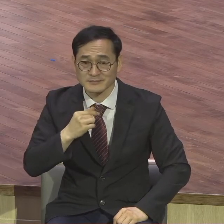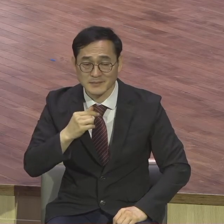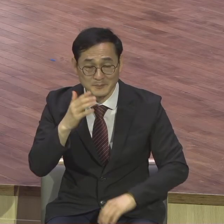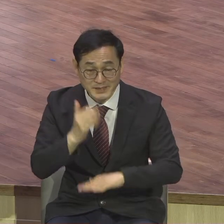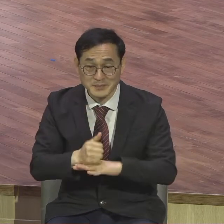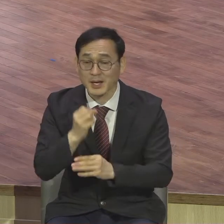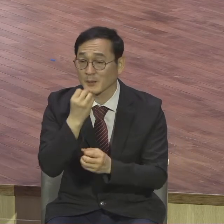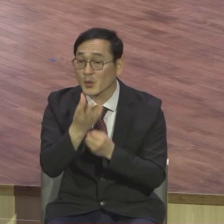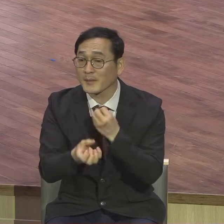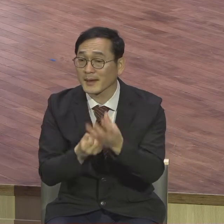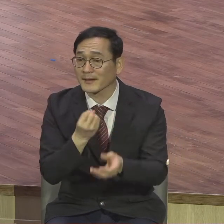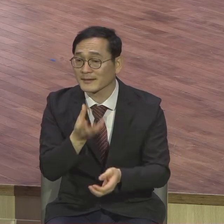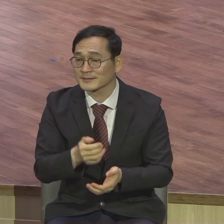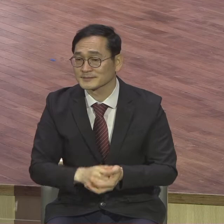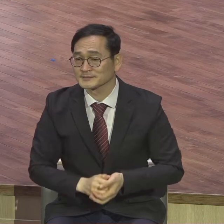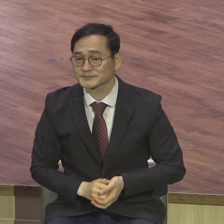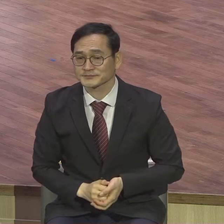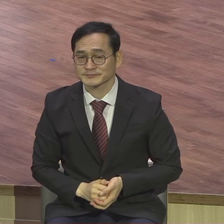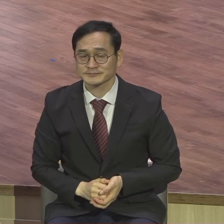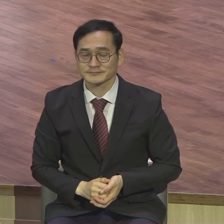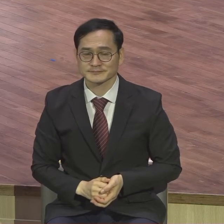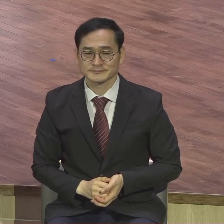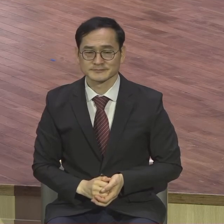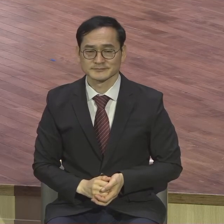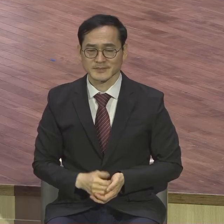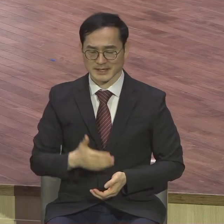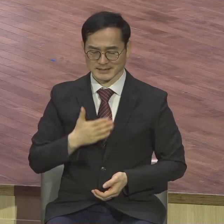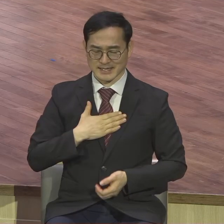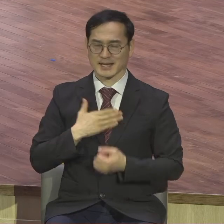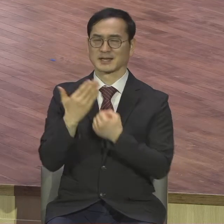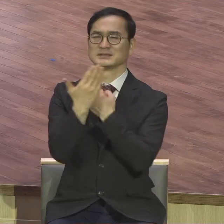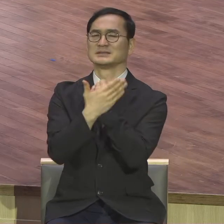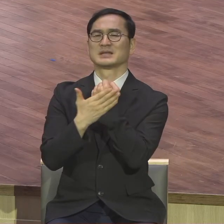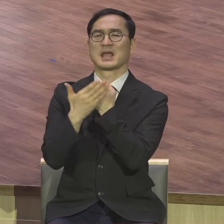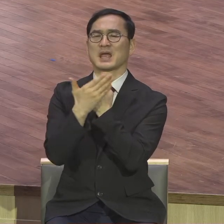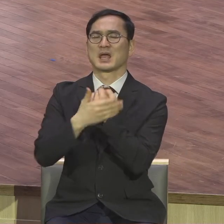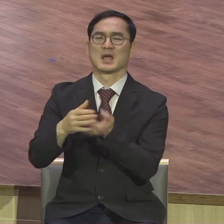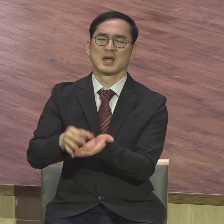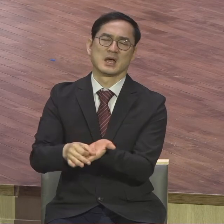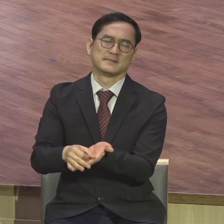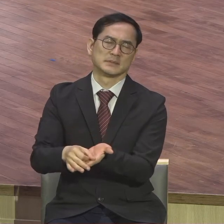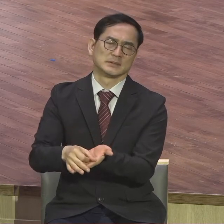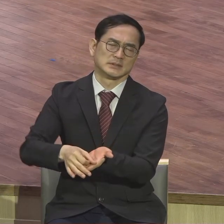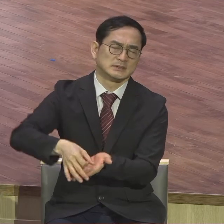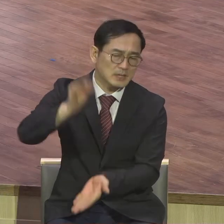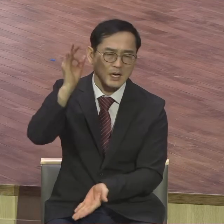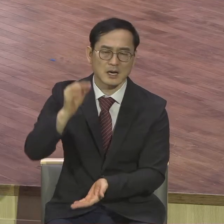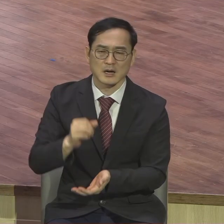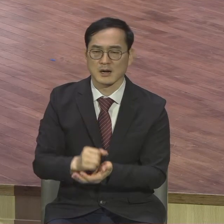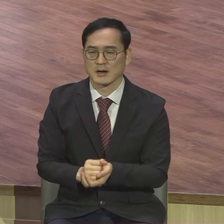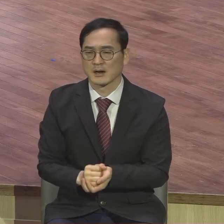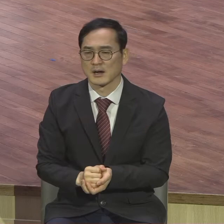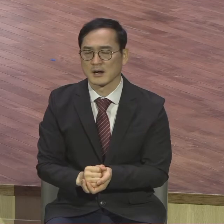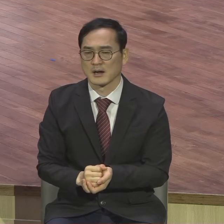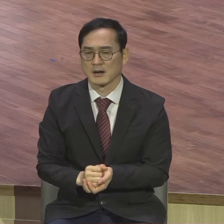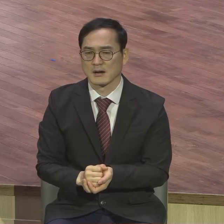있어요. 우리의 삶은 이렇게 내가 받은 은혜가 얼마나 크고 놀라운지,